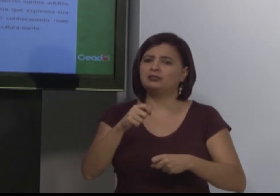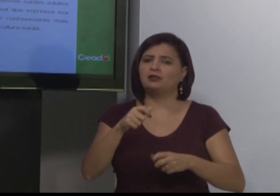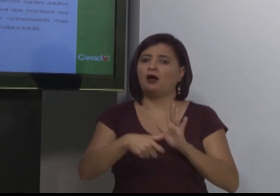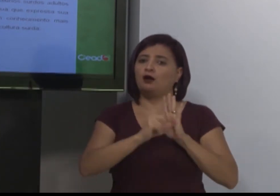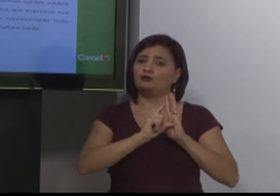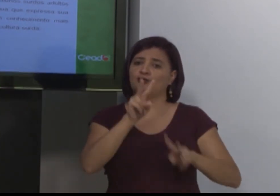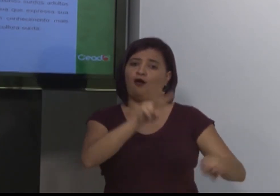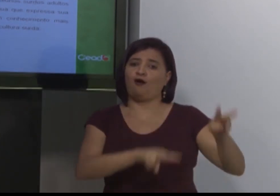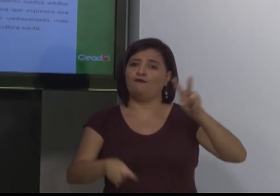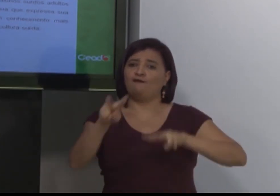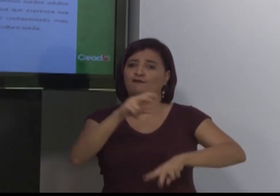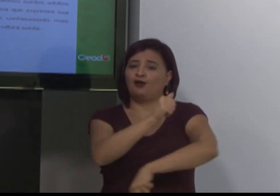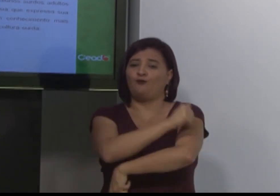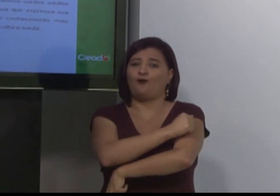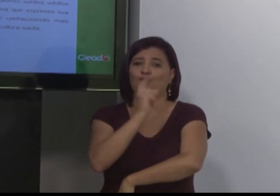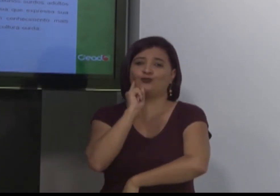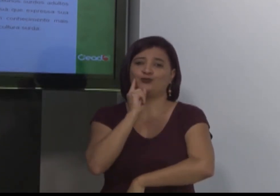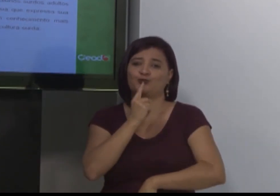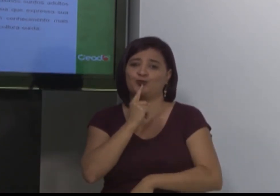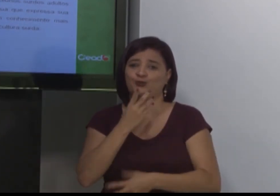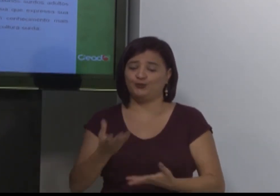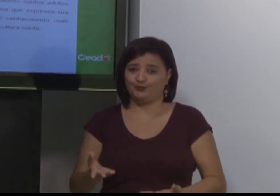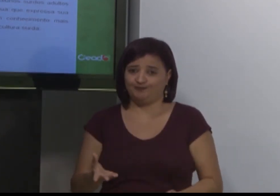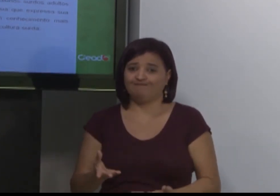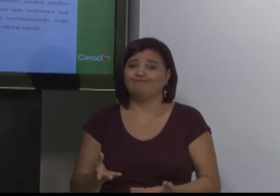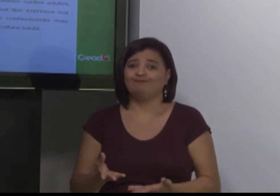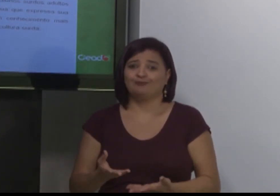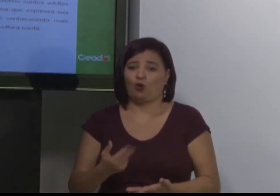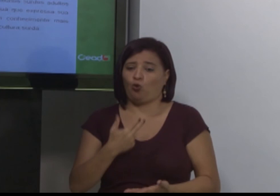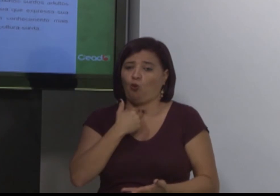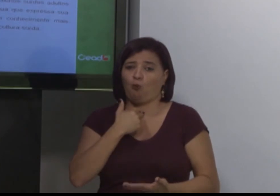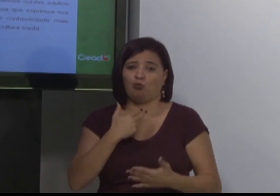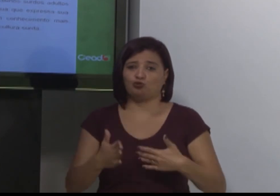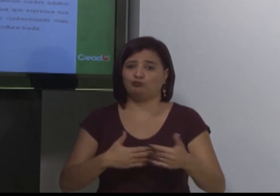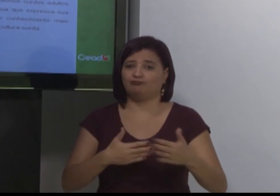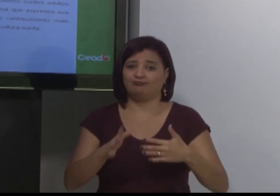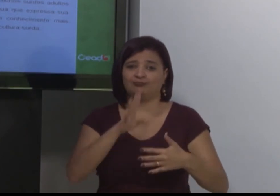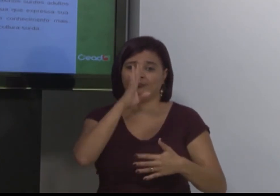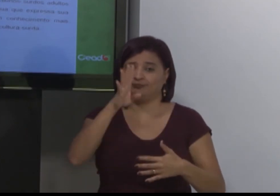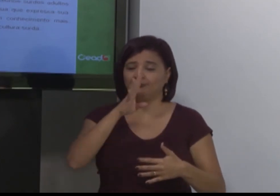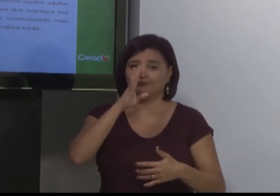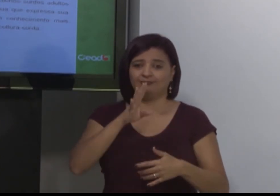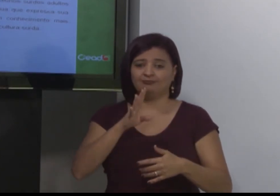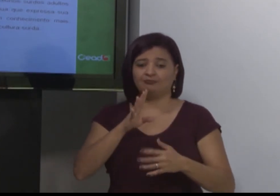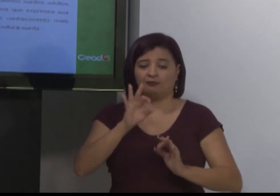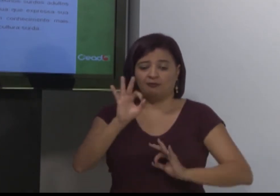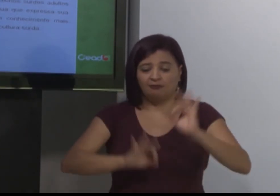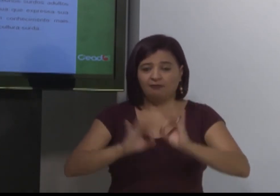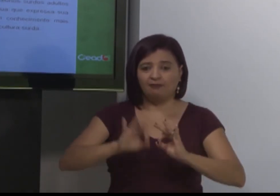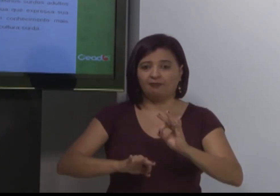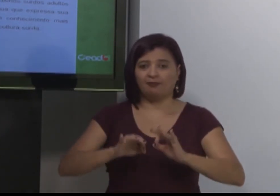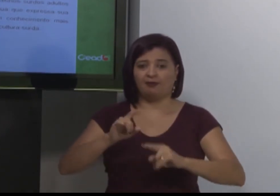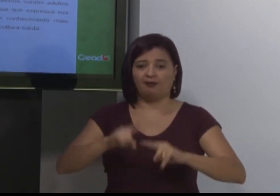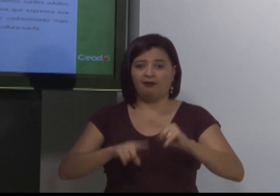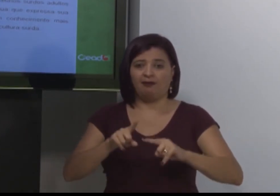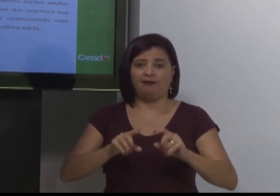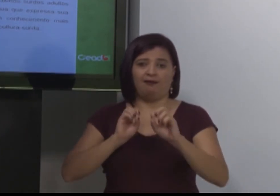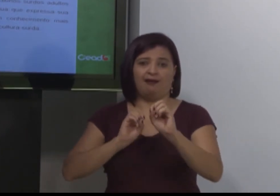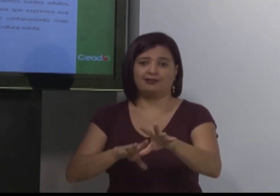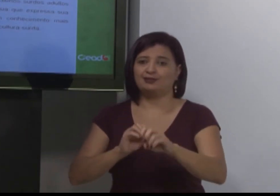Então, antes é necessário que seja avaliado o aluno surdo. Não podemos organizar materiais aleatoriamente,